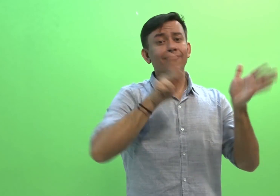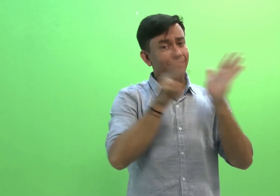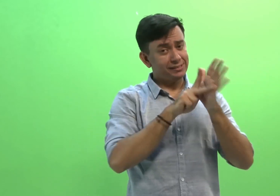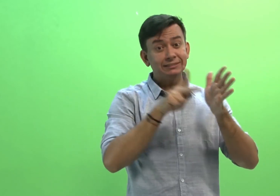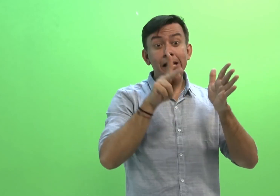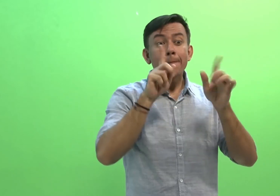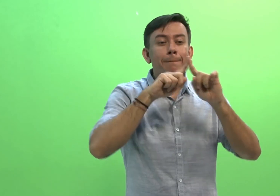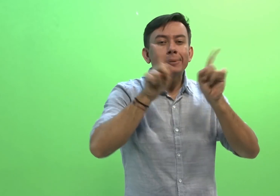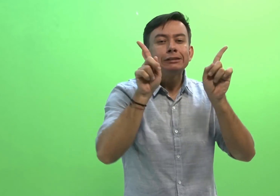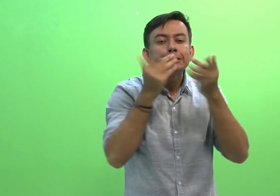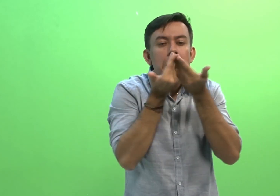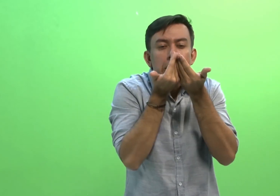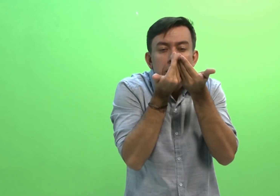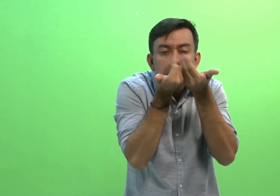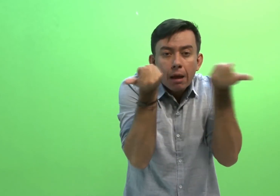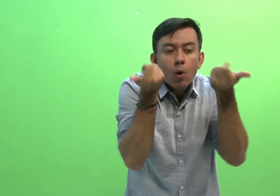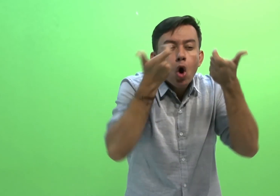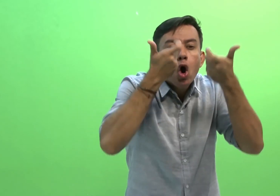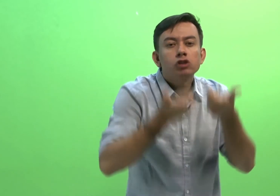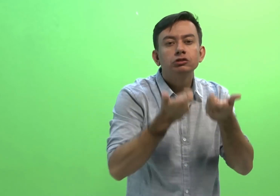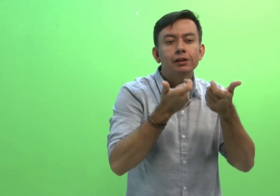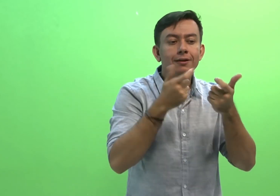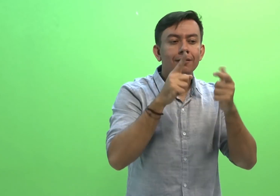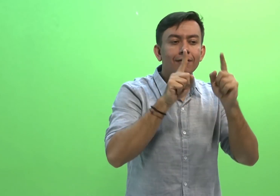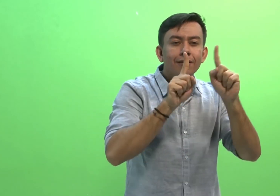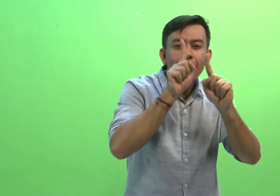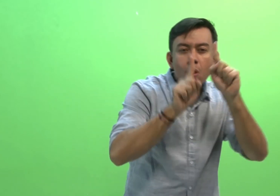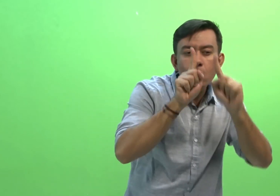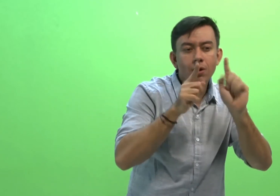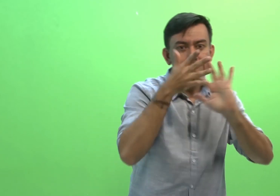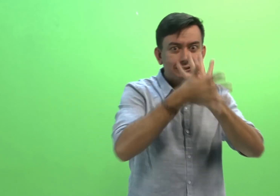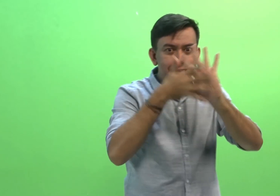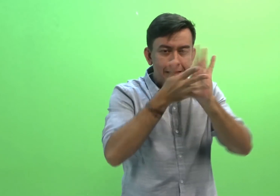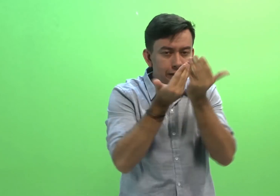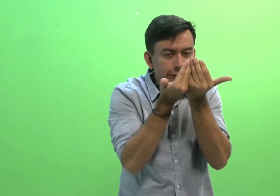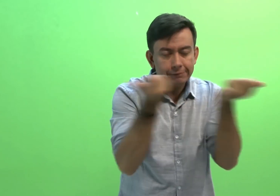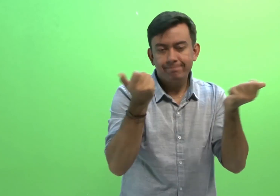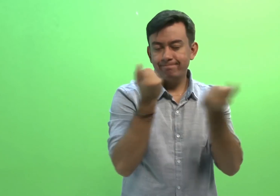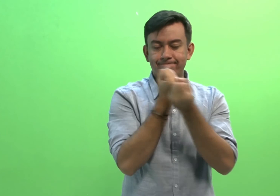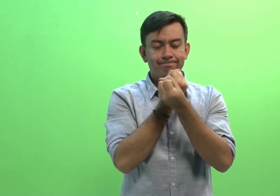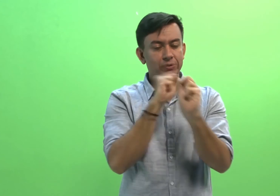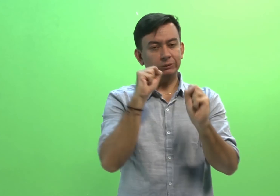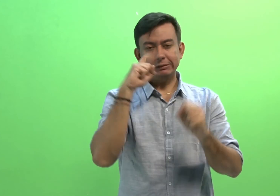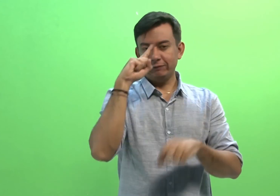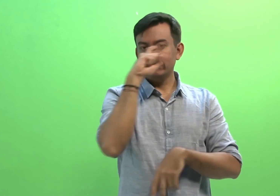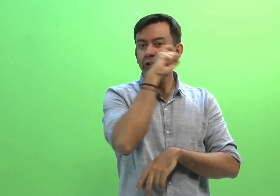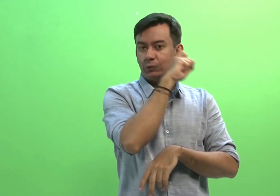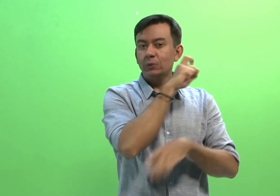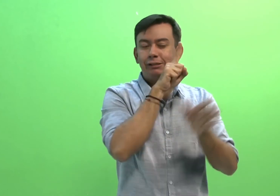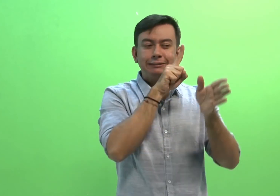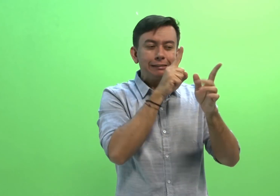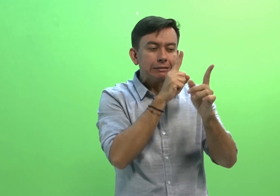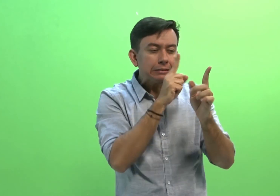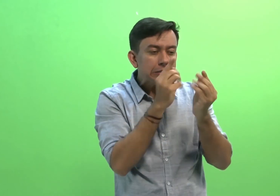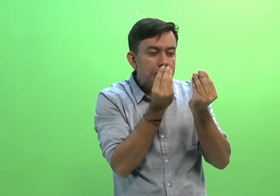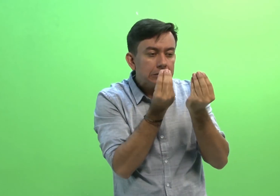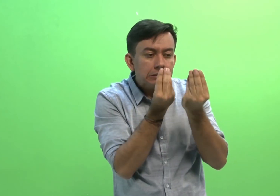tem gestos, mas são gestos que possuem um espaço. Então, é um pouco difícil tirar os gestos da língua de